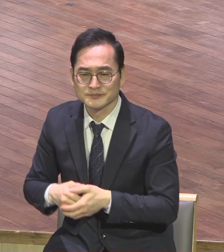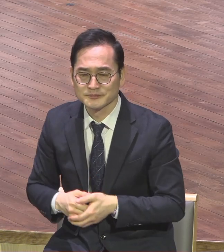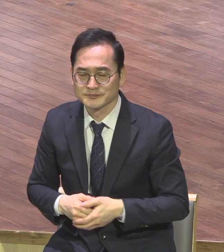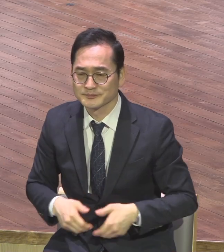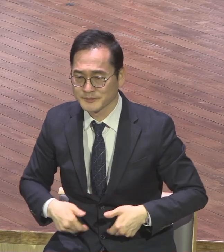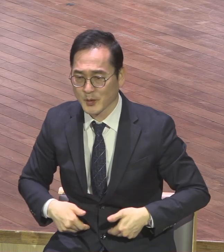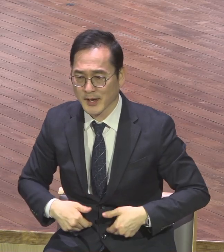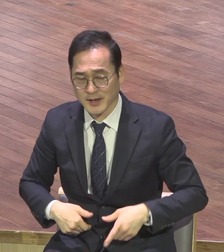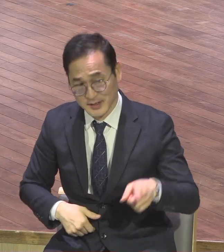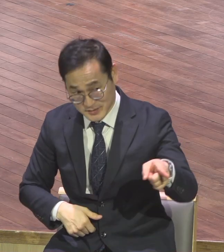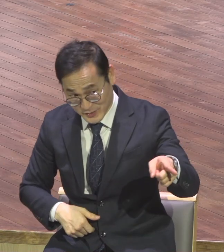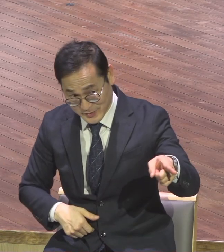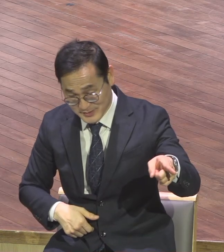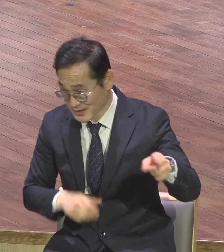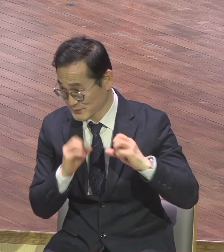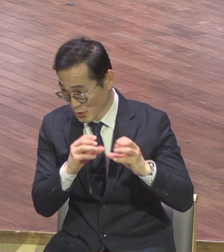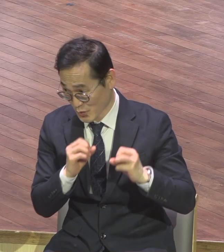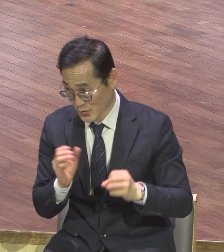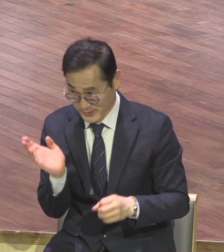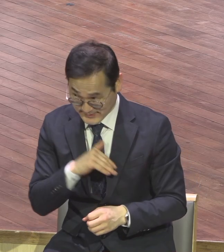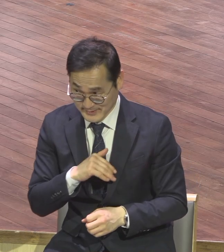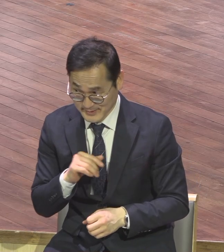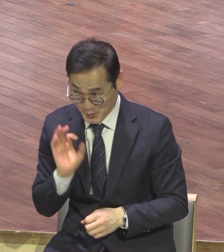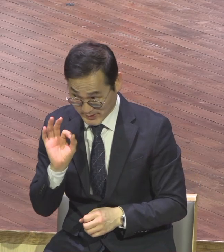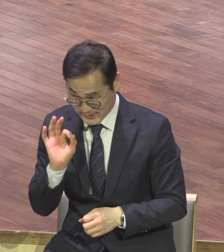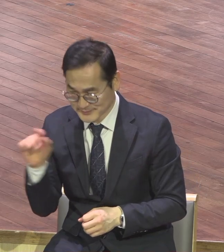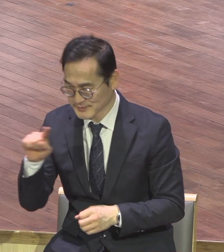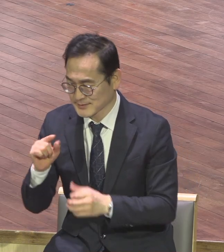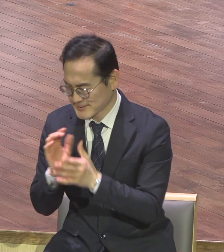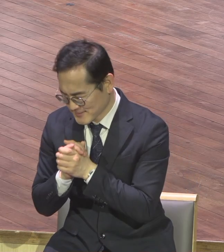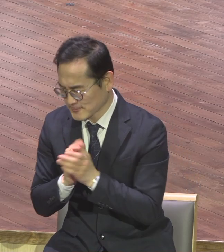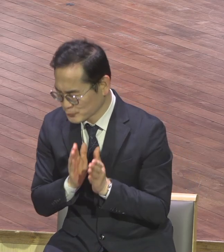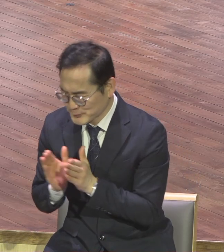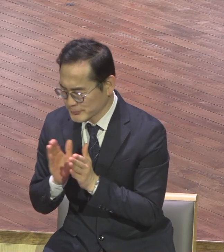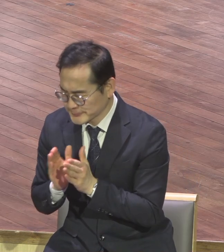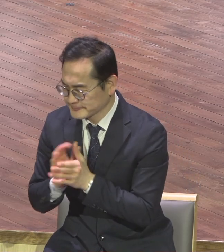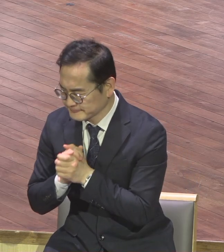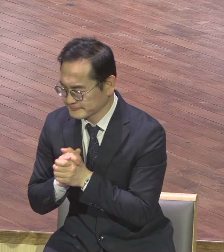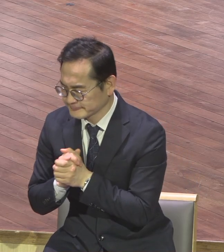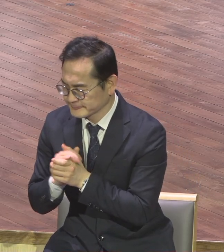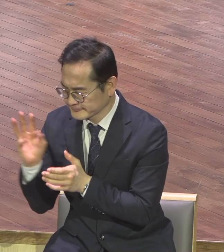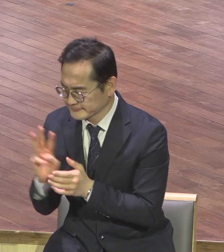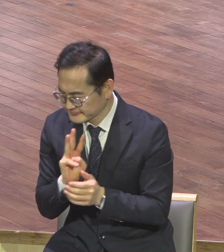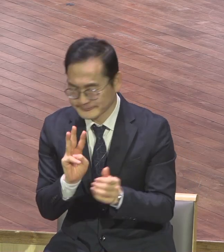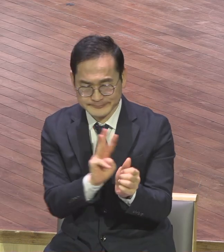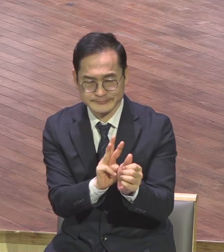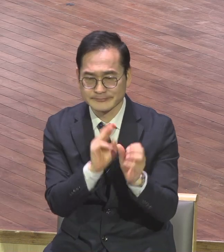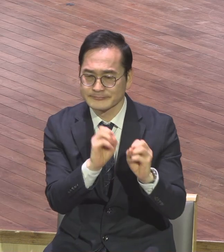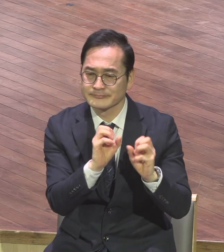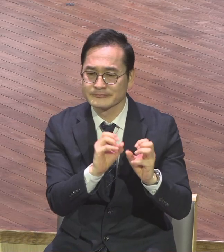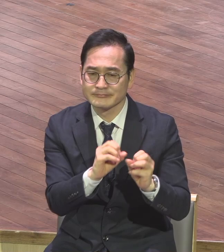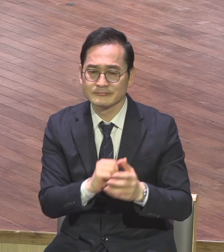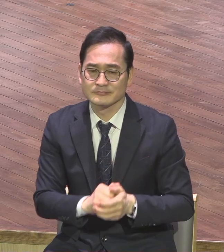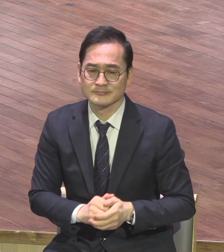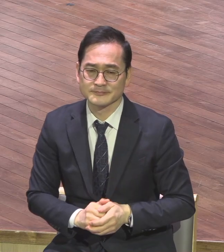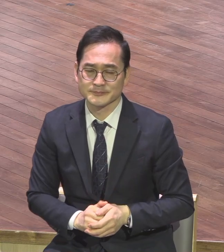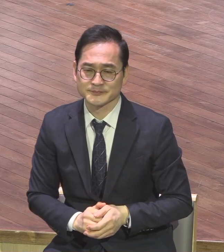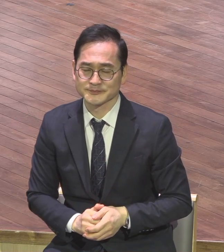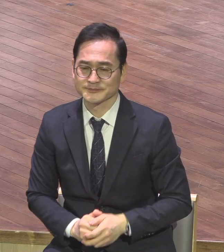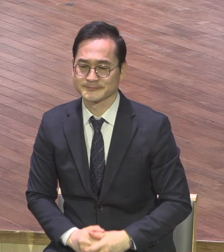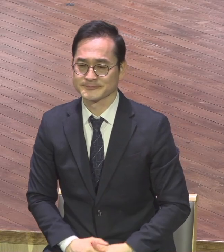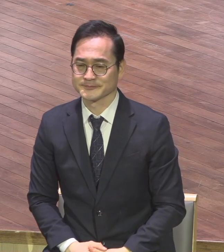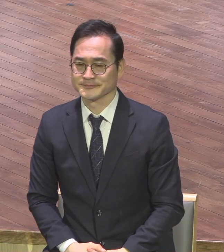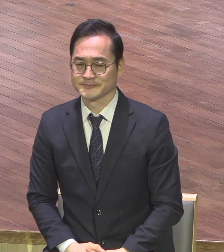정해서 함께 기도하고 지혜롭게 만남을 가질 수 있도록 그렇게 기도하고 따르는 것입니다. 우리가 이렇게